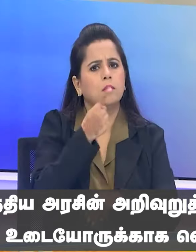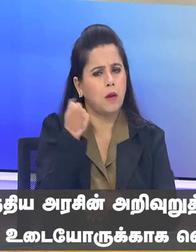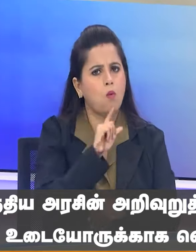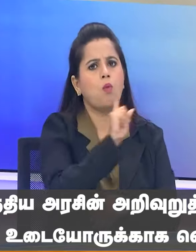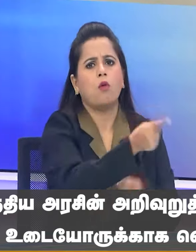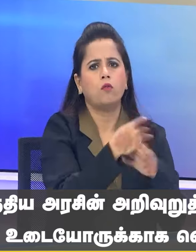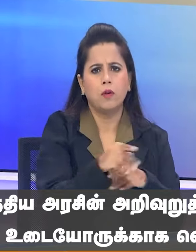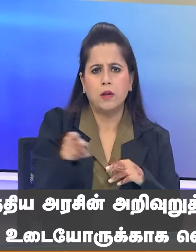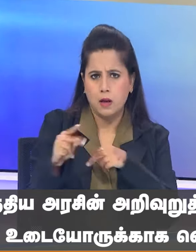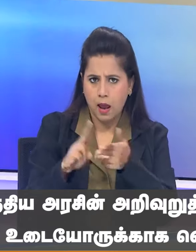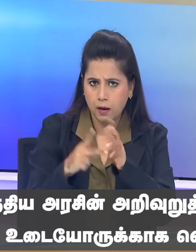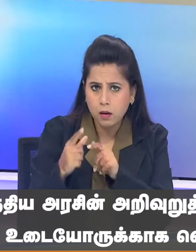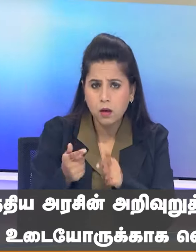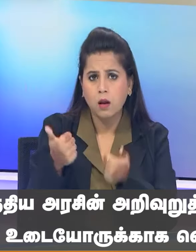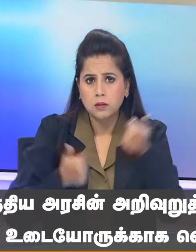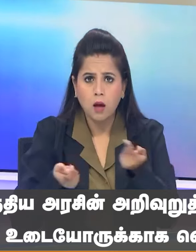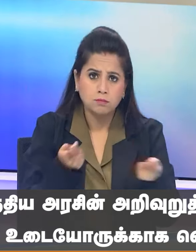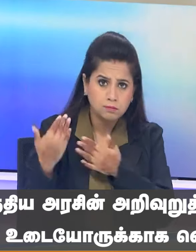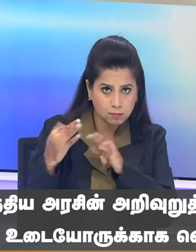भी निर्देश दिया